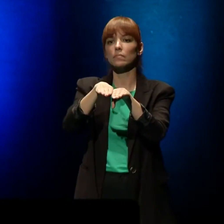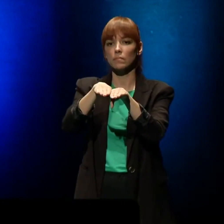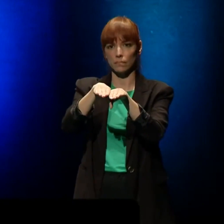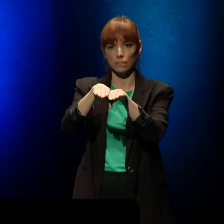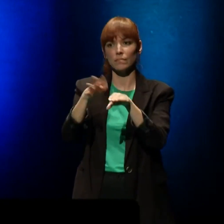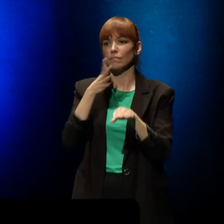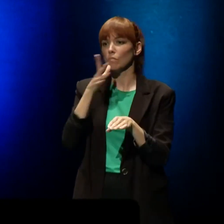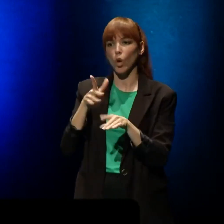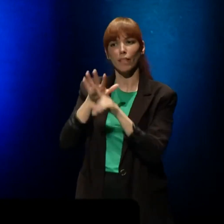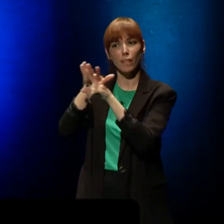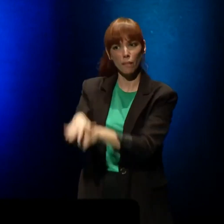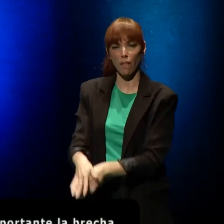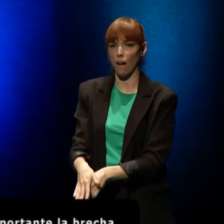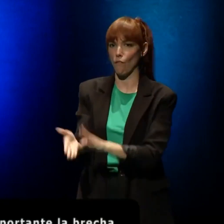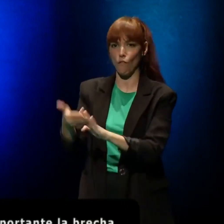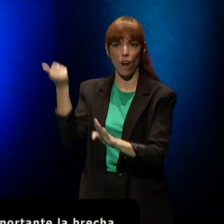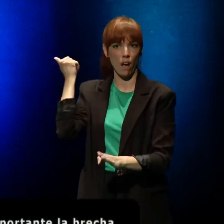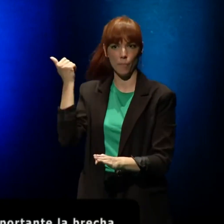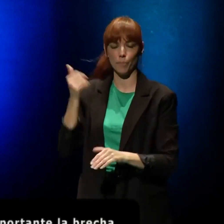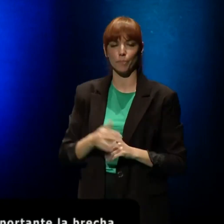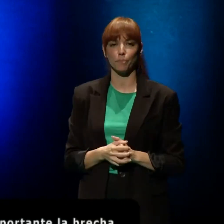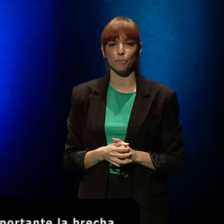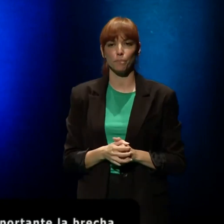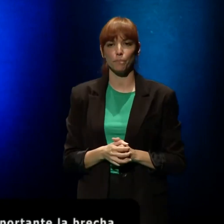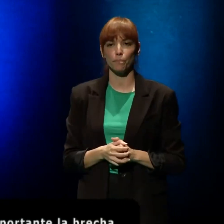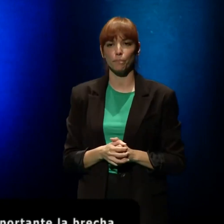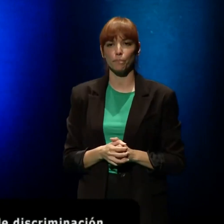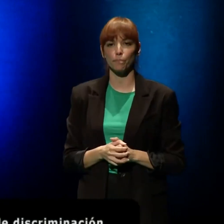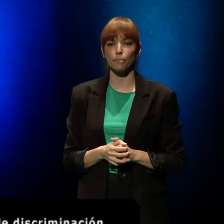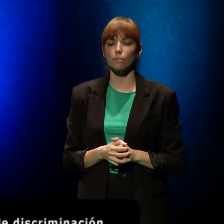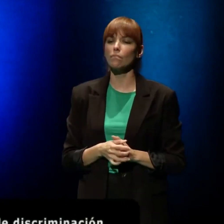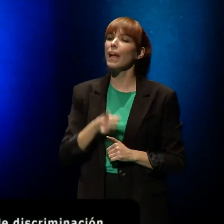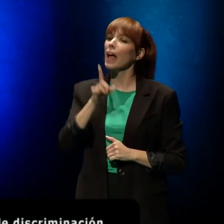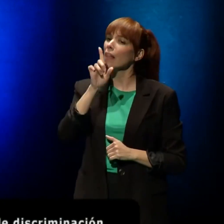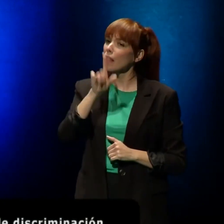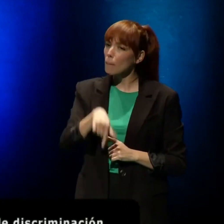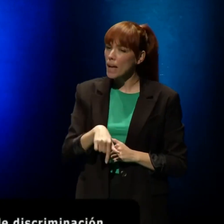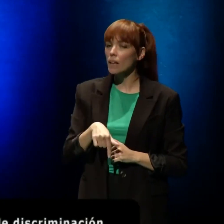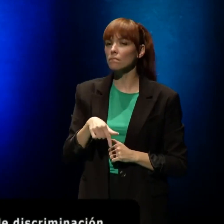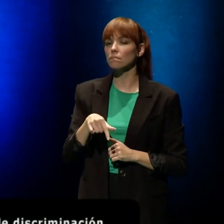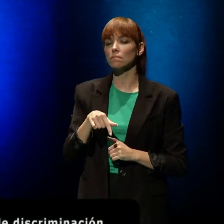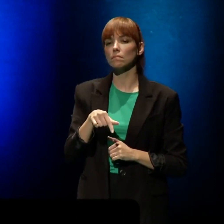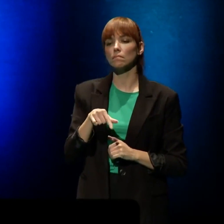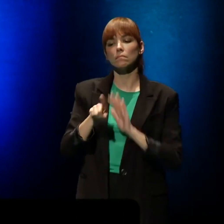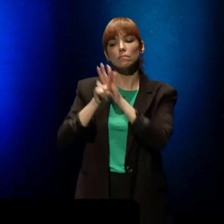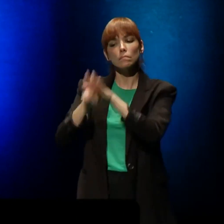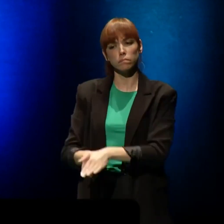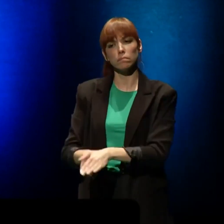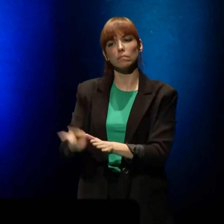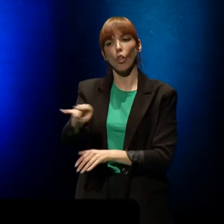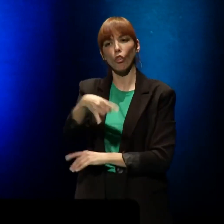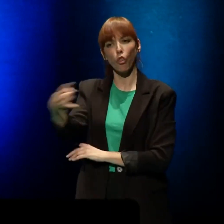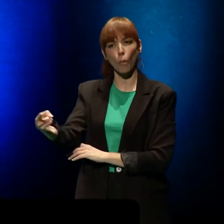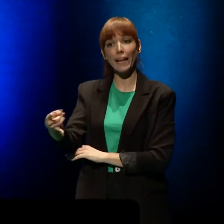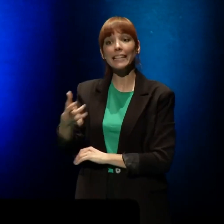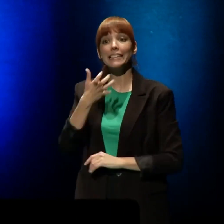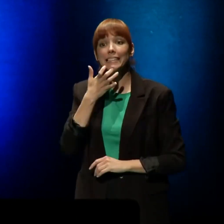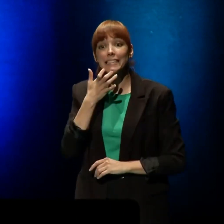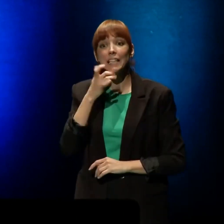doble discriminación. Pero existe también una doble discriminación cuando estamos hablando de las